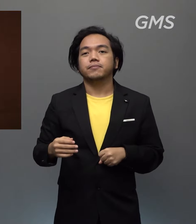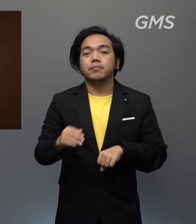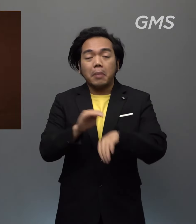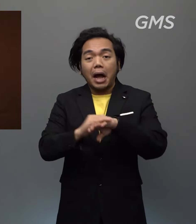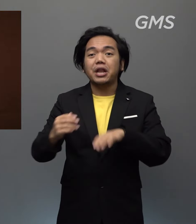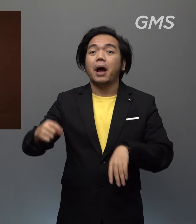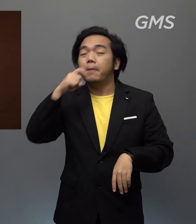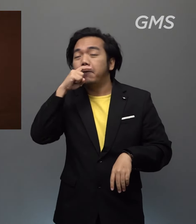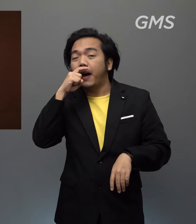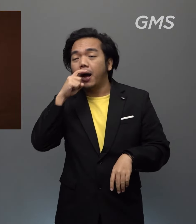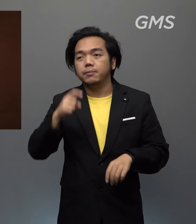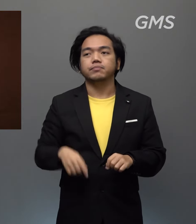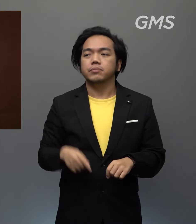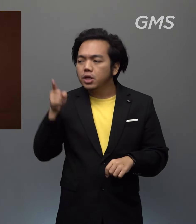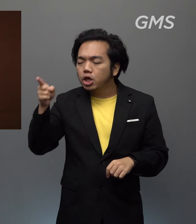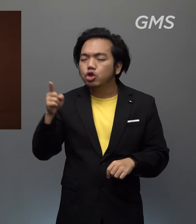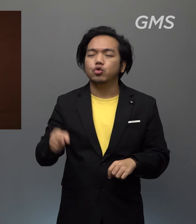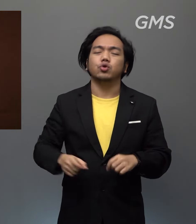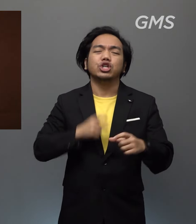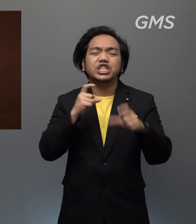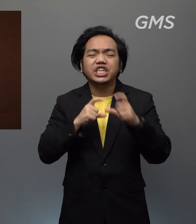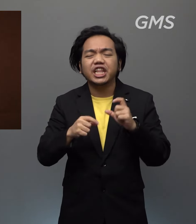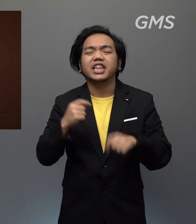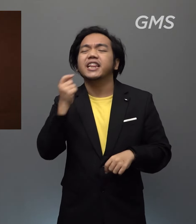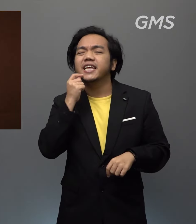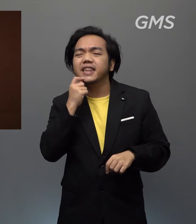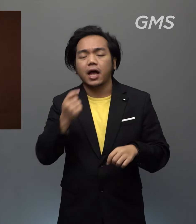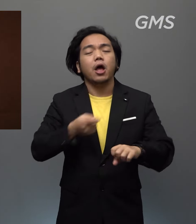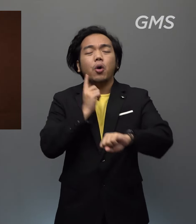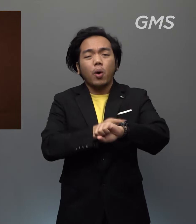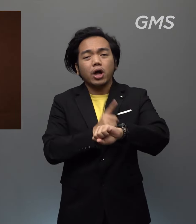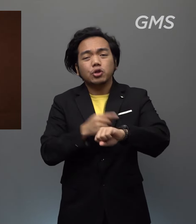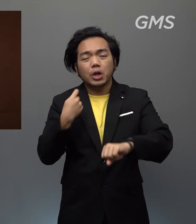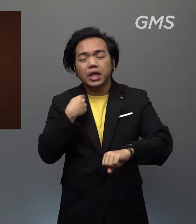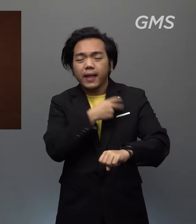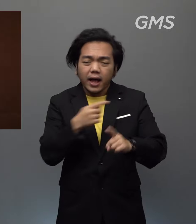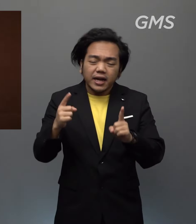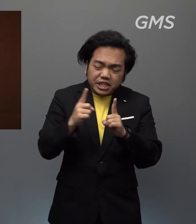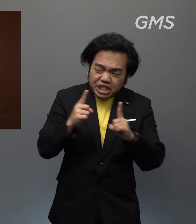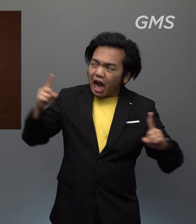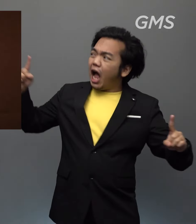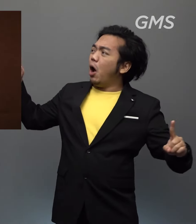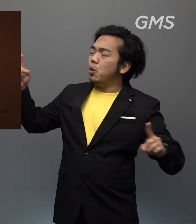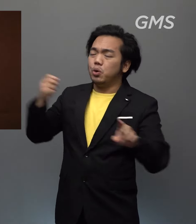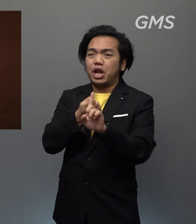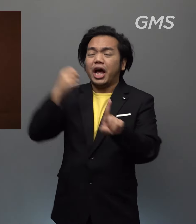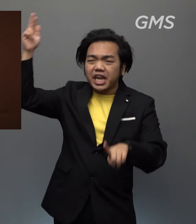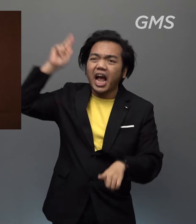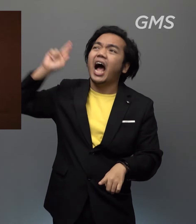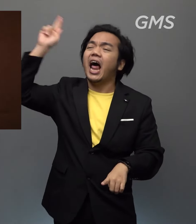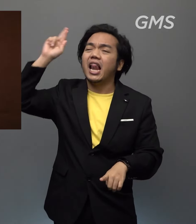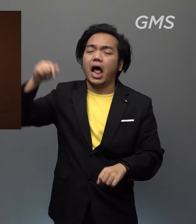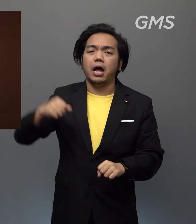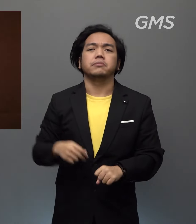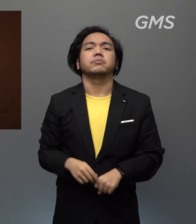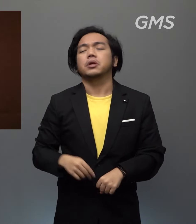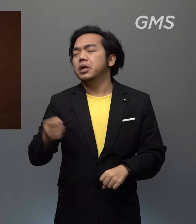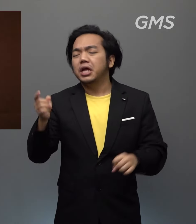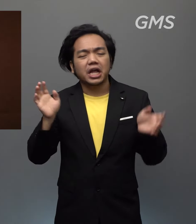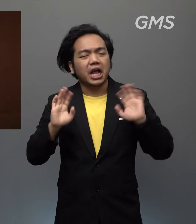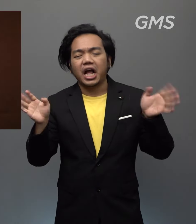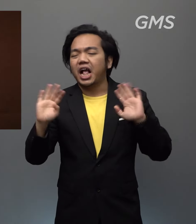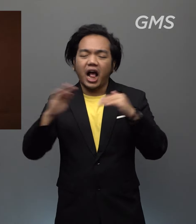menjauh daripada kehendak Allah, situasinya tidak akan menjadi lebih baik. Dan apa yang bangsa Israel hadapi